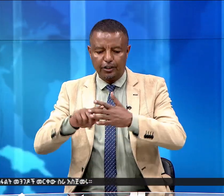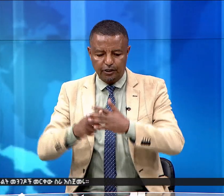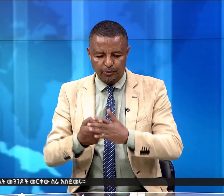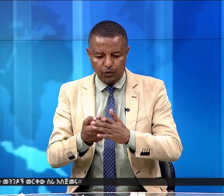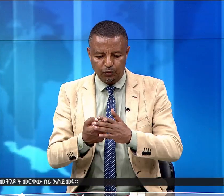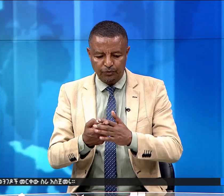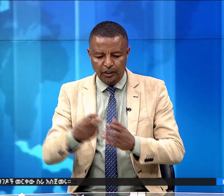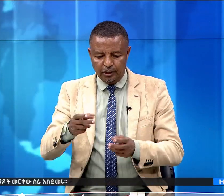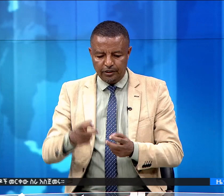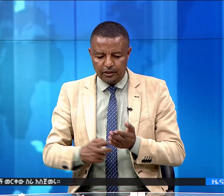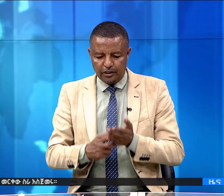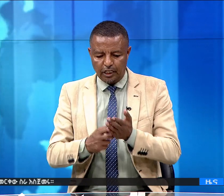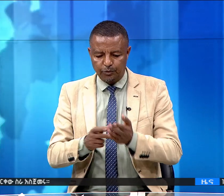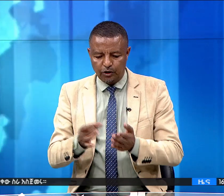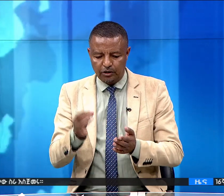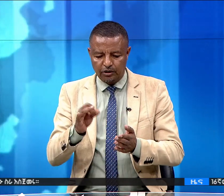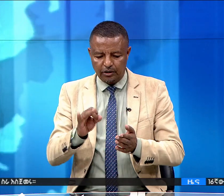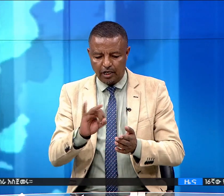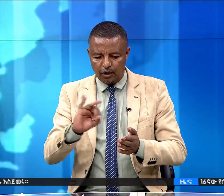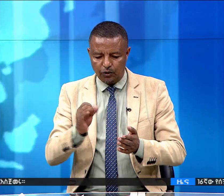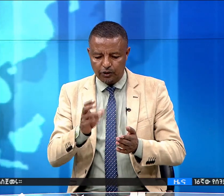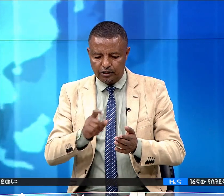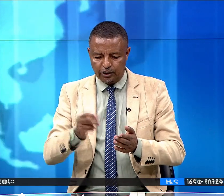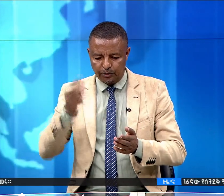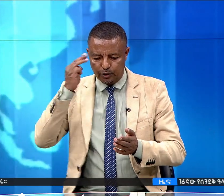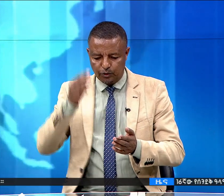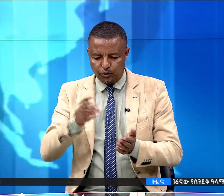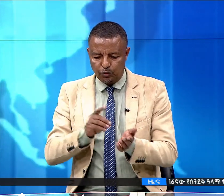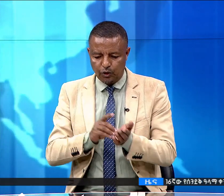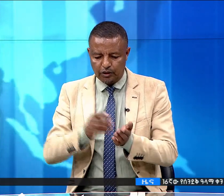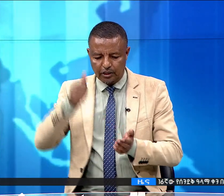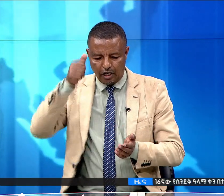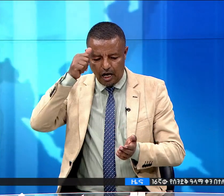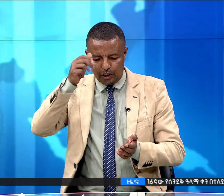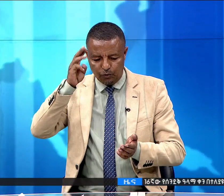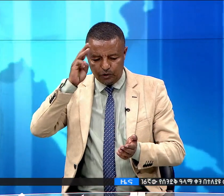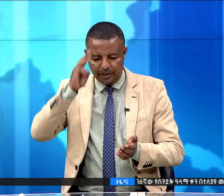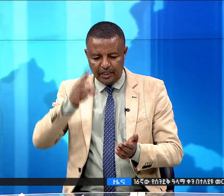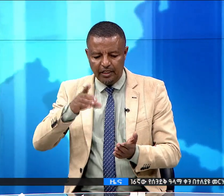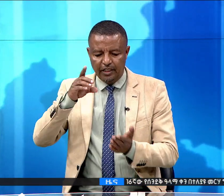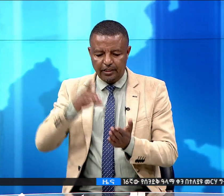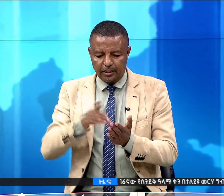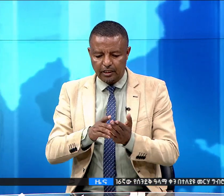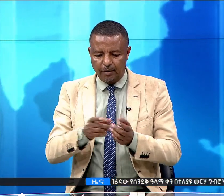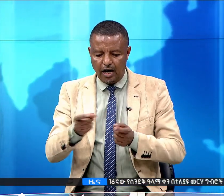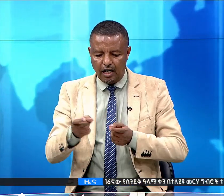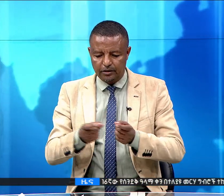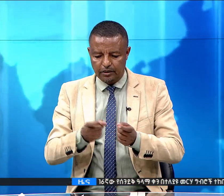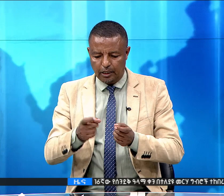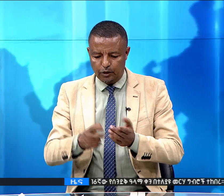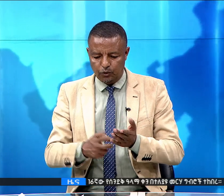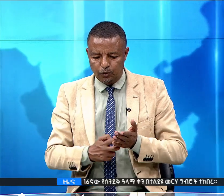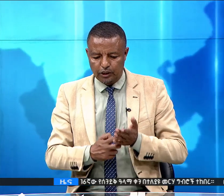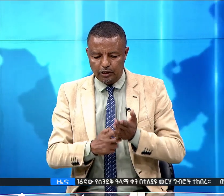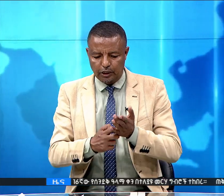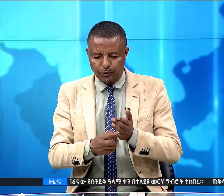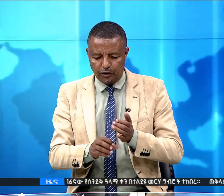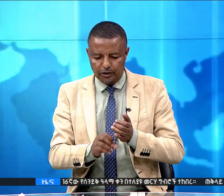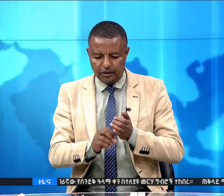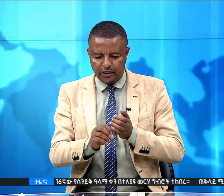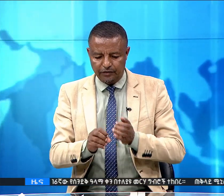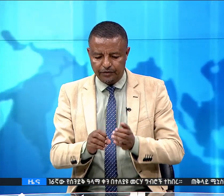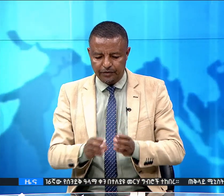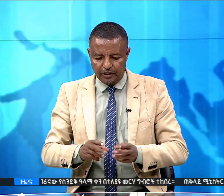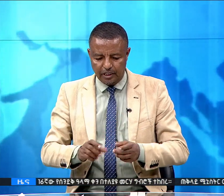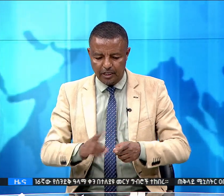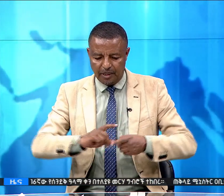ስራ አስጀመሩ። የትራንስፖርት እና ሎጂስቲክስ ሚኒስትሩ ዶክተር አለሙ ስሜ የከተማ አስተዳደሩ